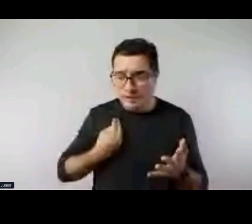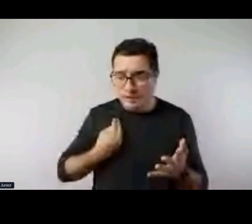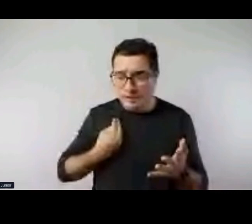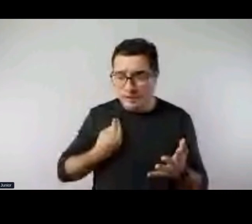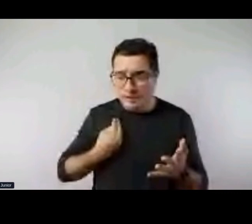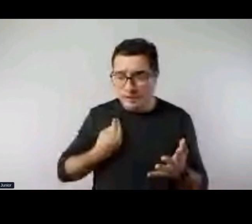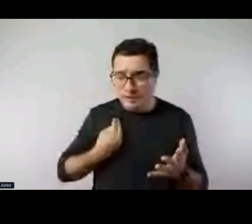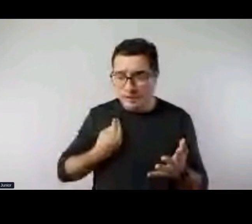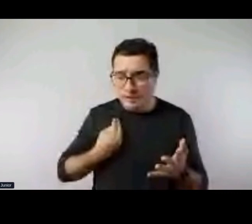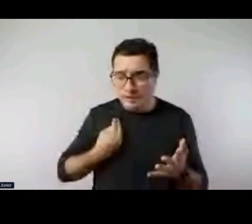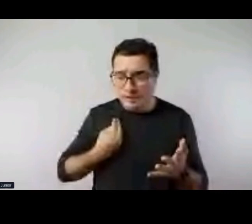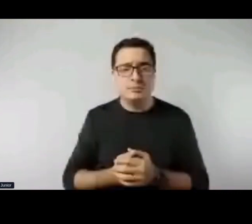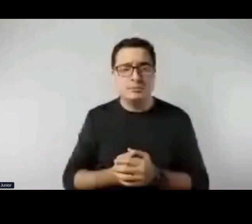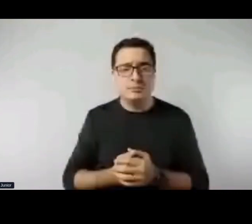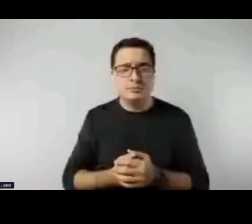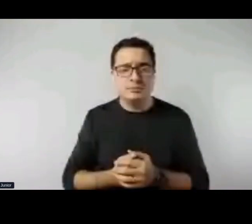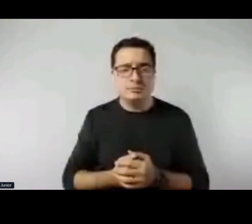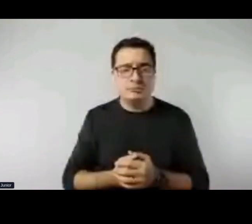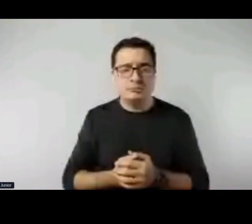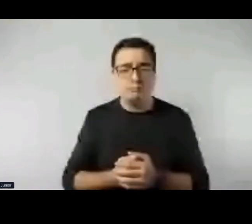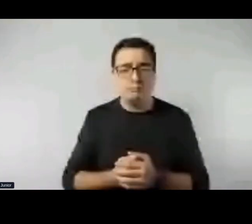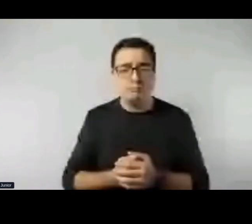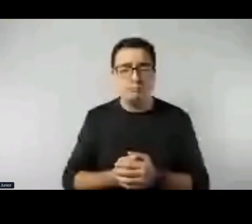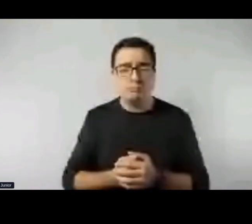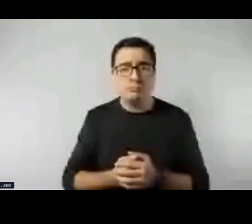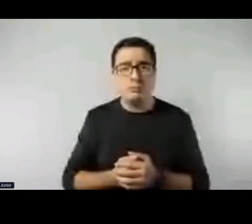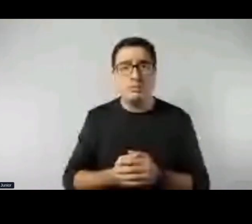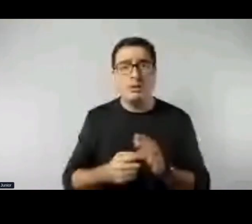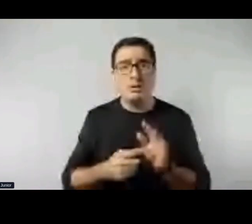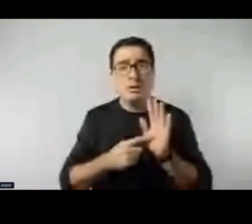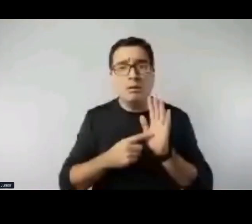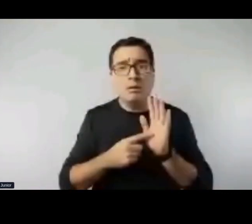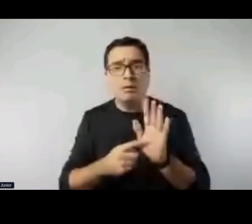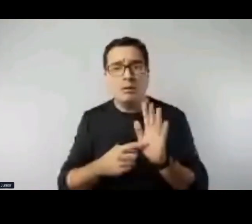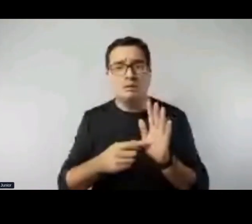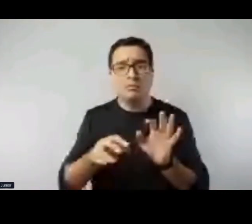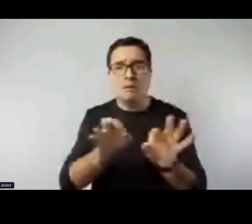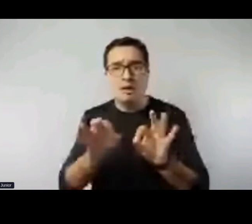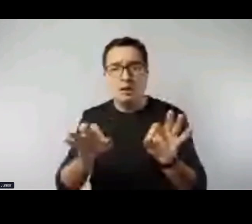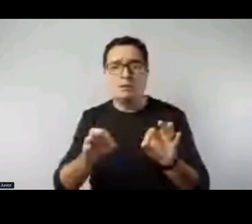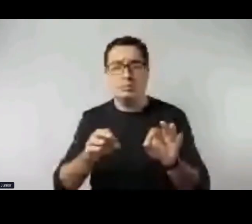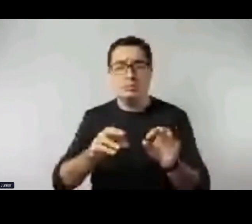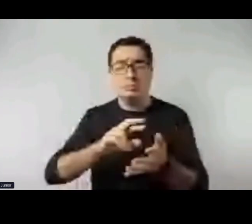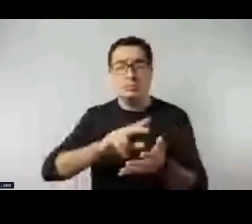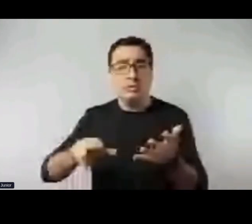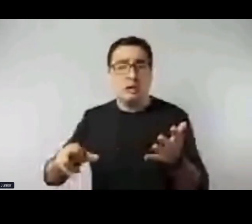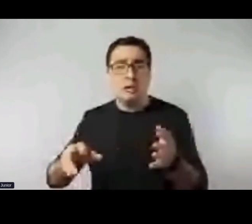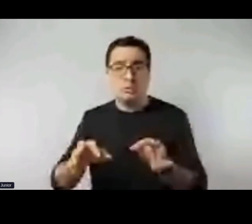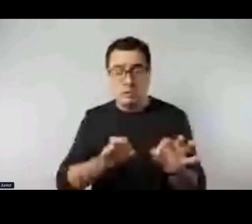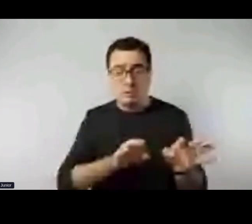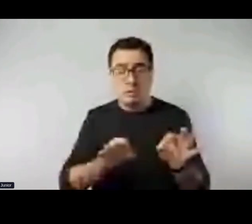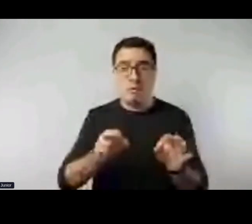nós somos monstros e produzimos monstruosidades, né? E aí a gente volta